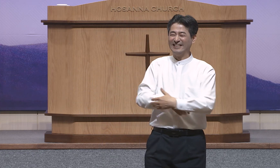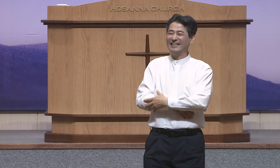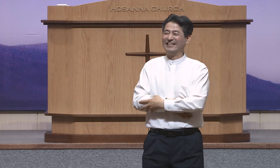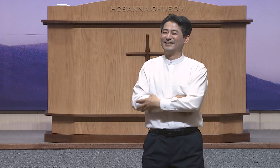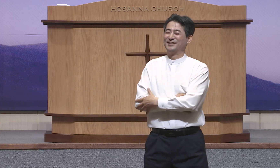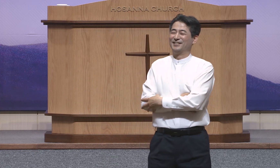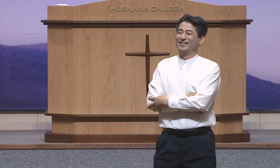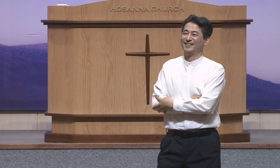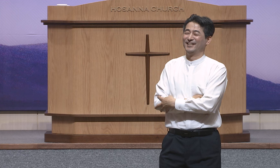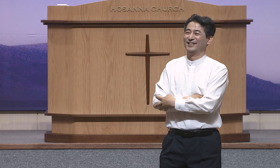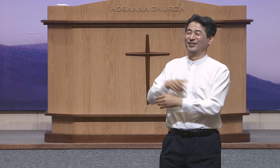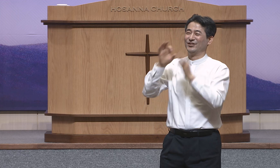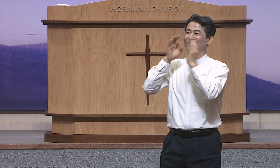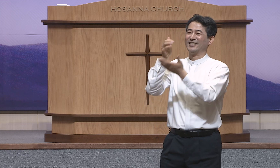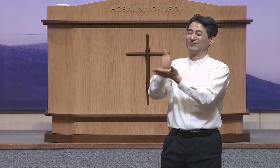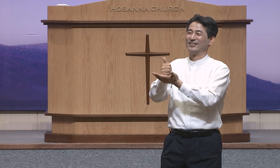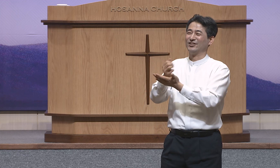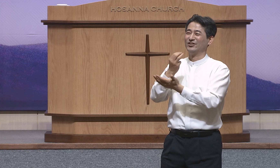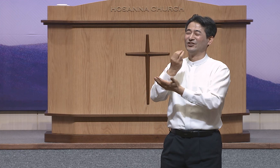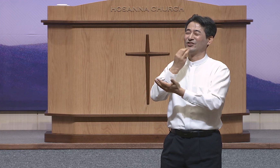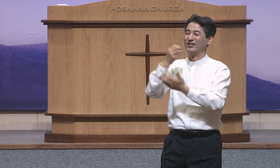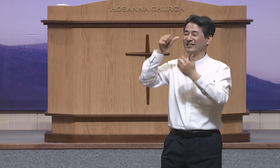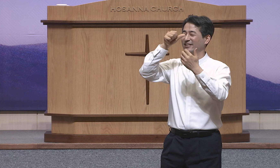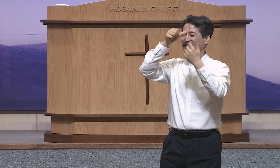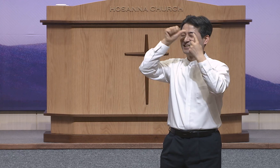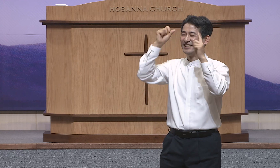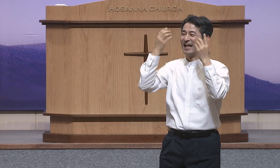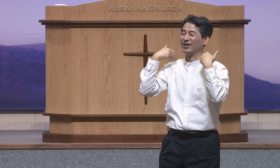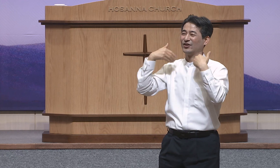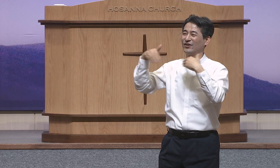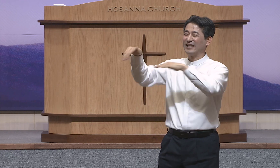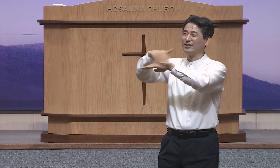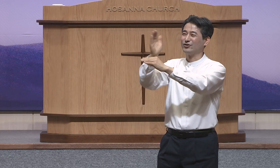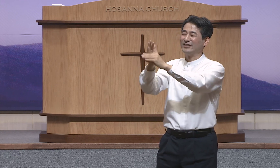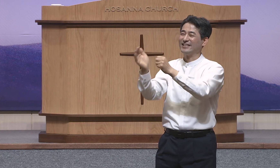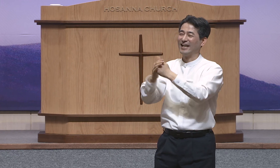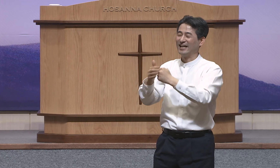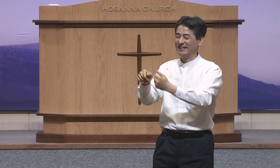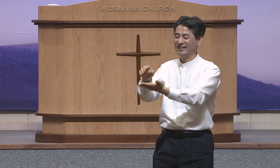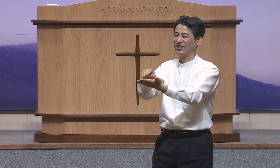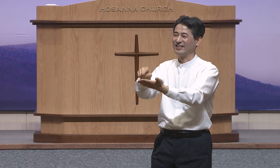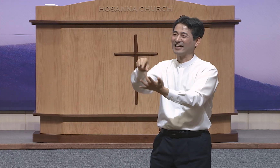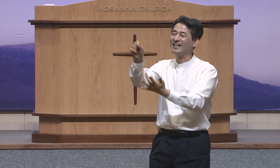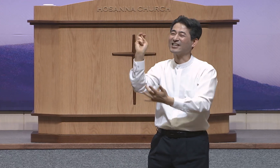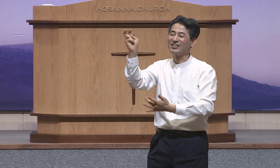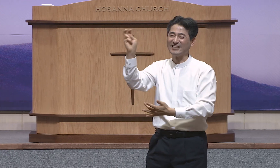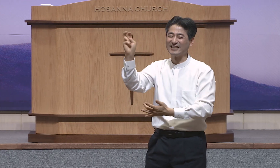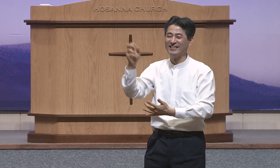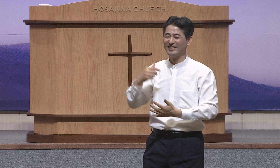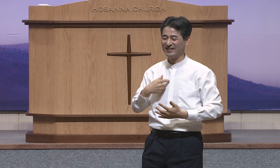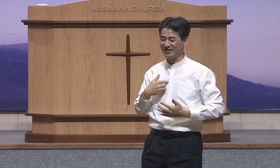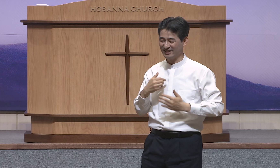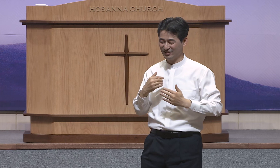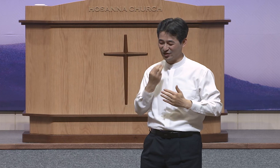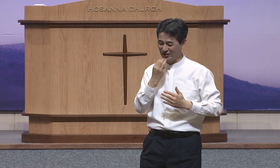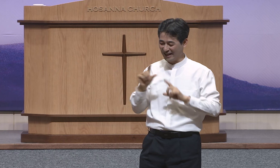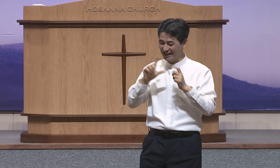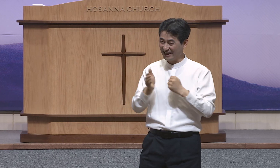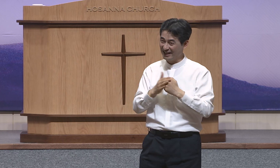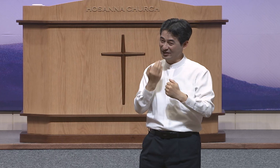저는 이제 전도사님도 서울 장신대에 다니니까 그래 서울 장신대 가라고 하겠지. 나도 지금